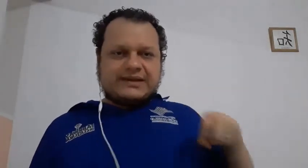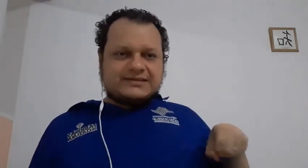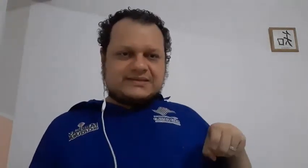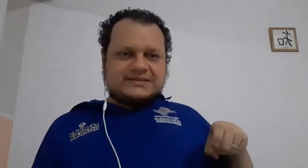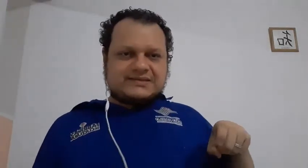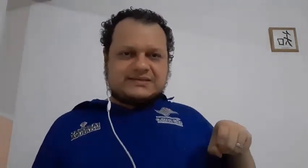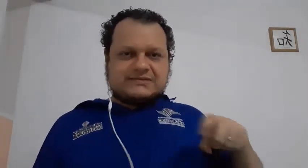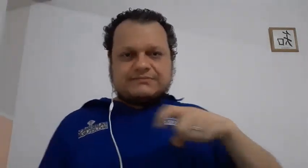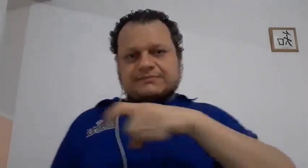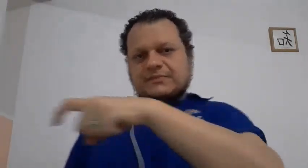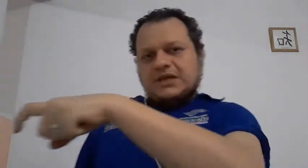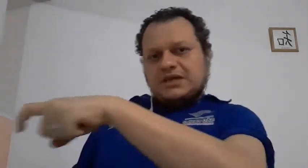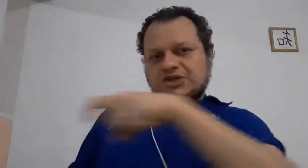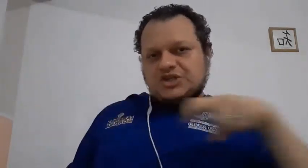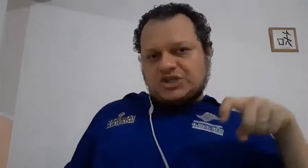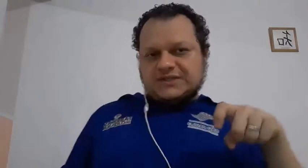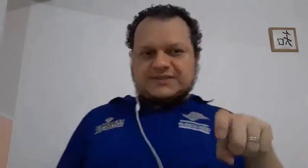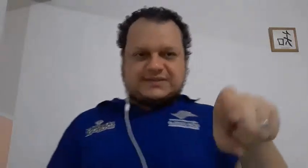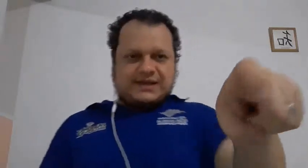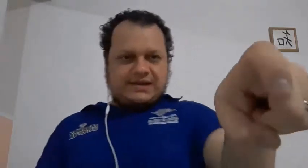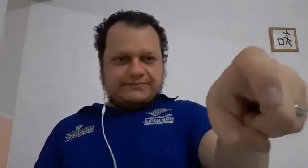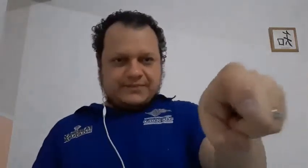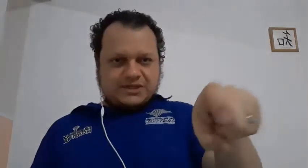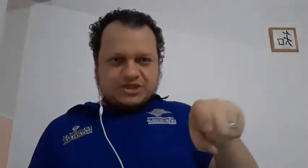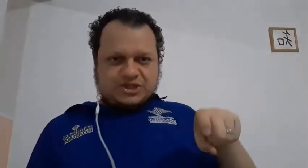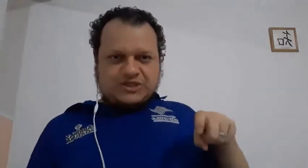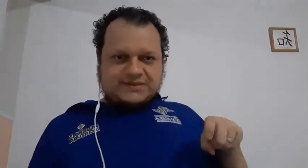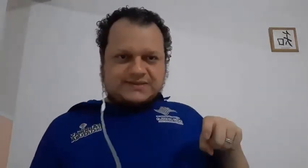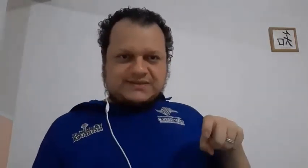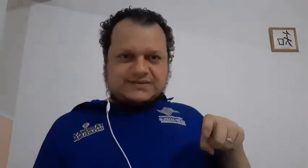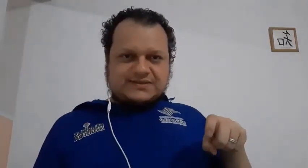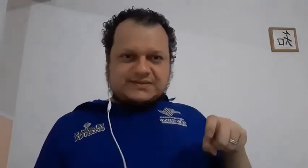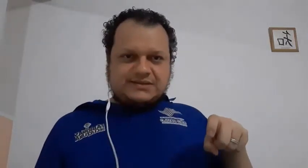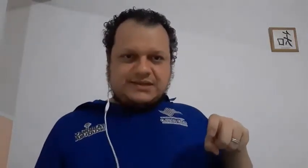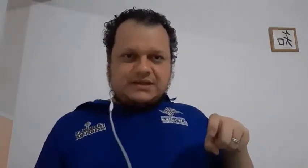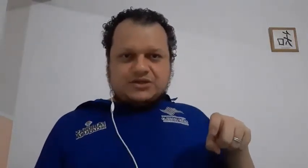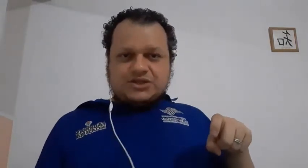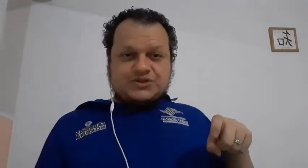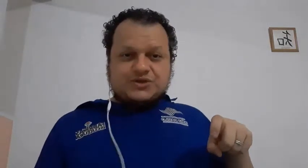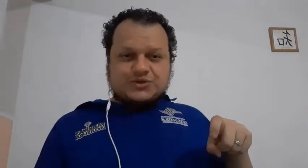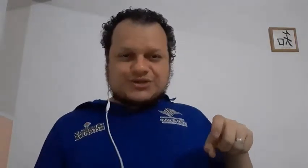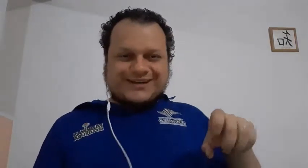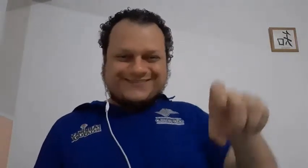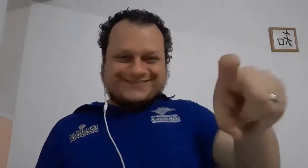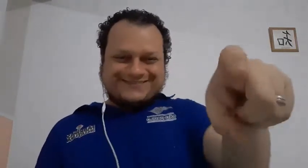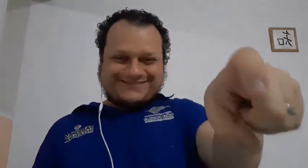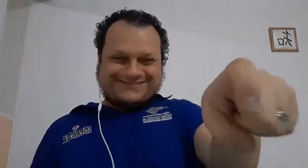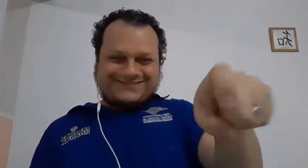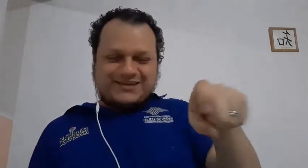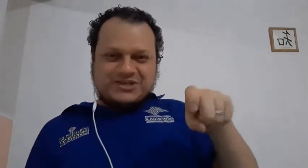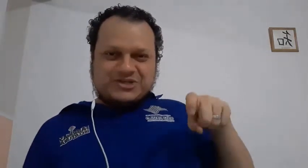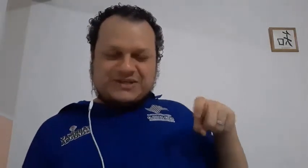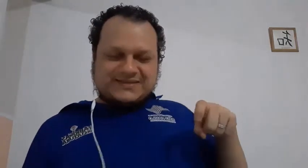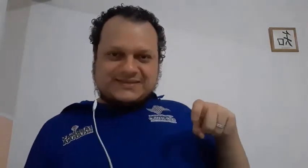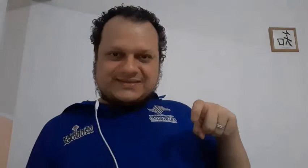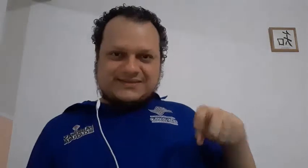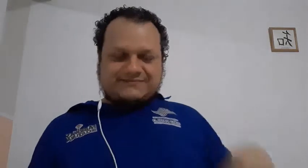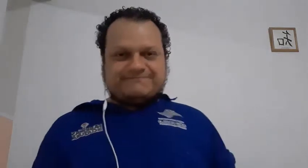trás. X, né? X. X de Xuxa. X.